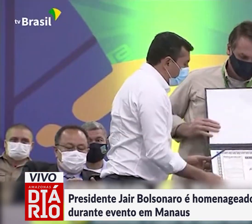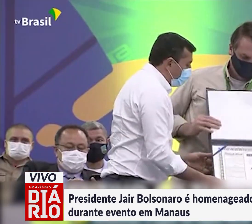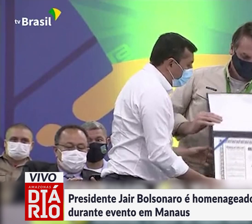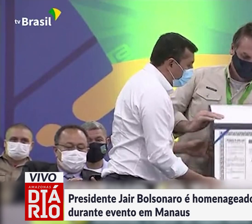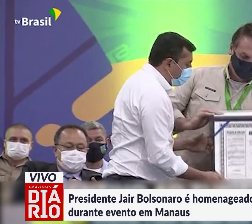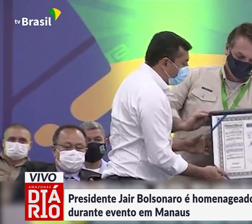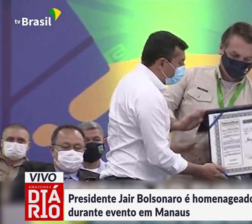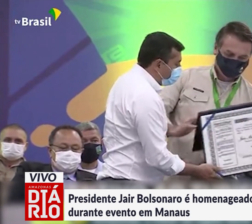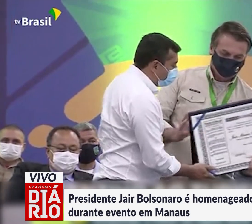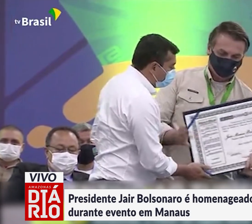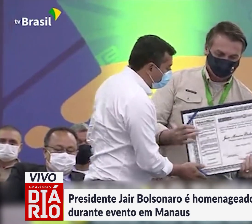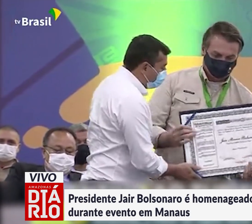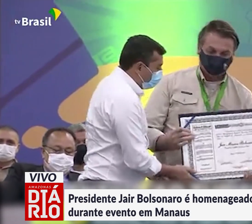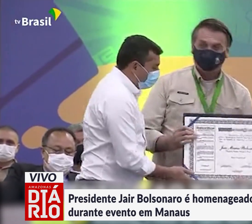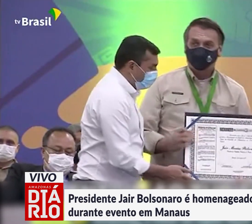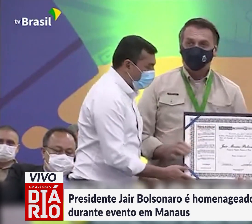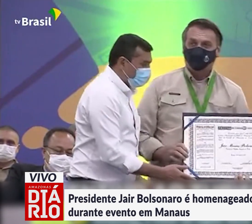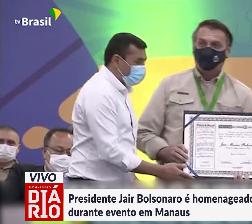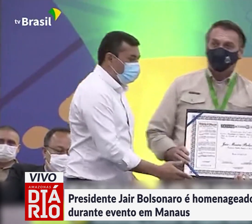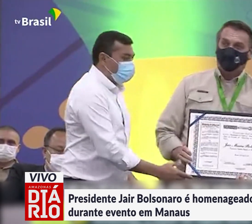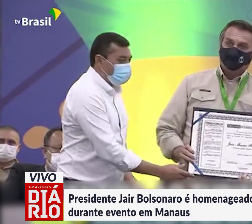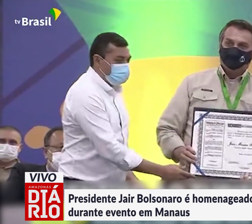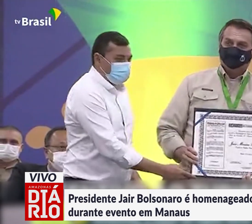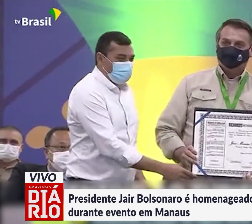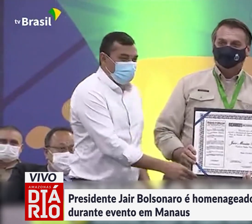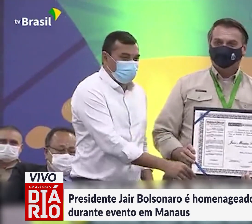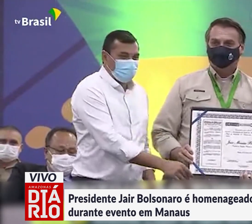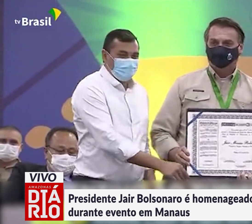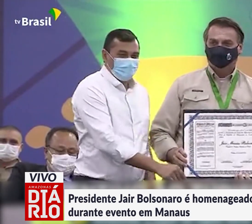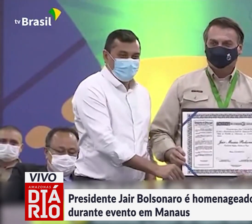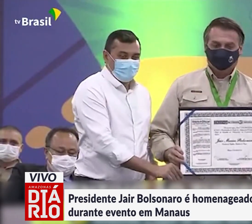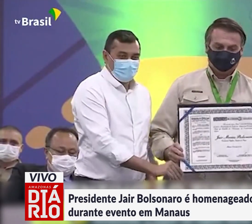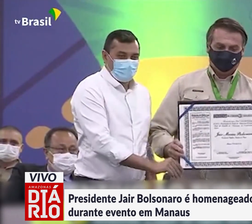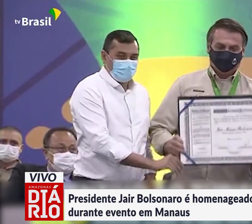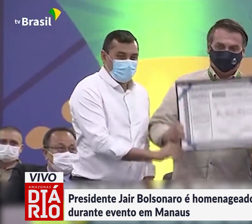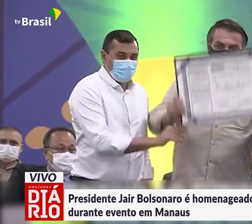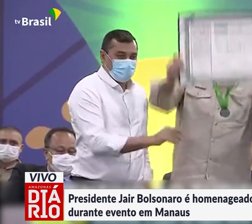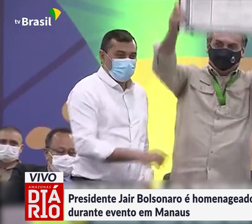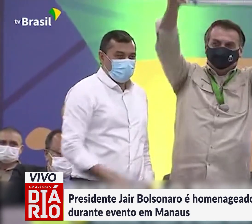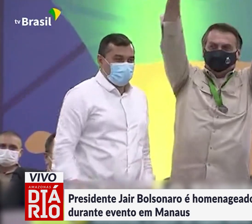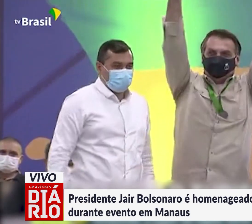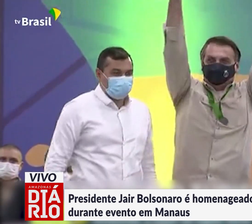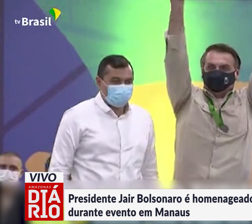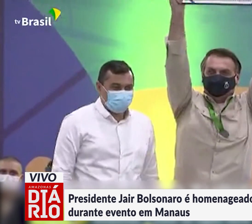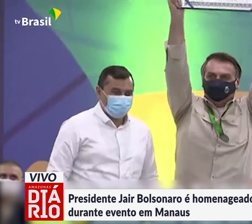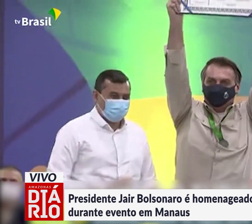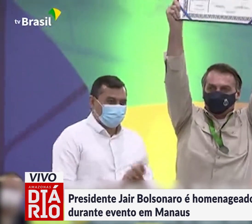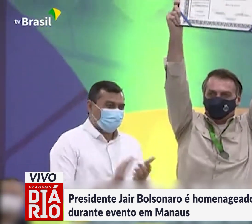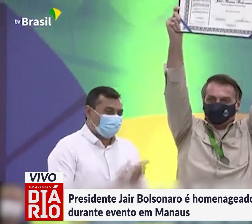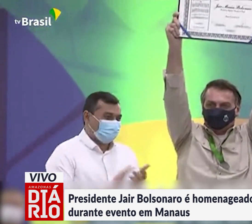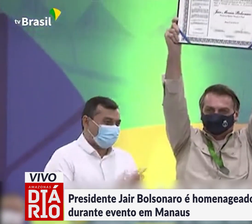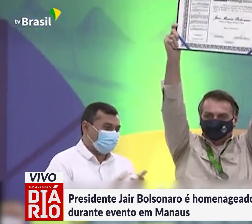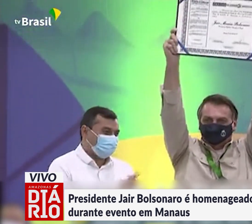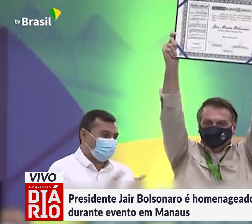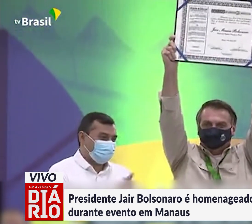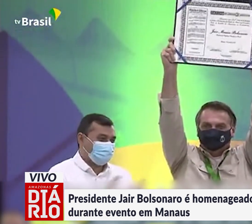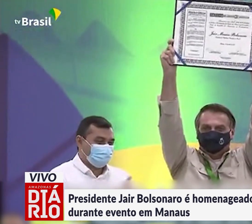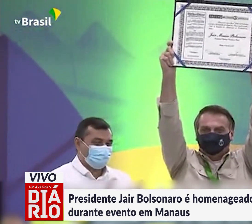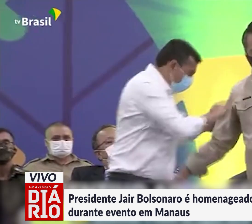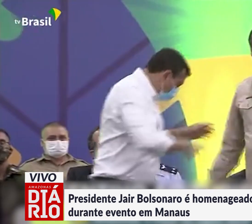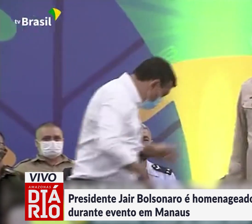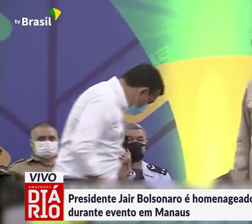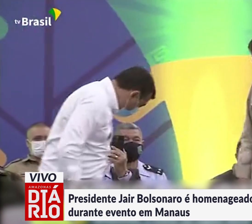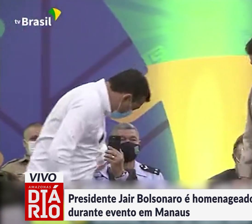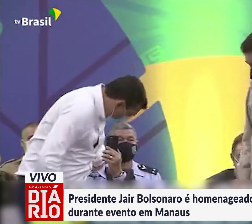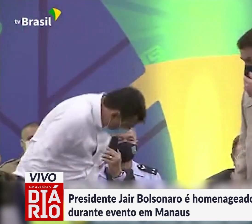Na sequência, o presidente Jair Bolsonaro recebeu das mãos do presidente da Assembleia Legislativa, Roberto